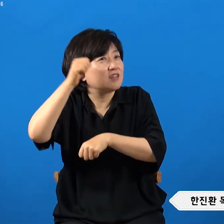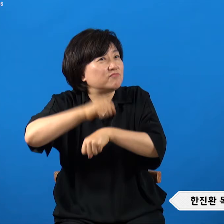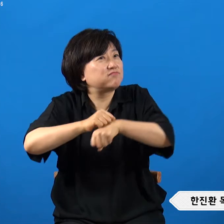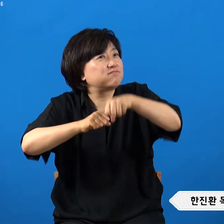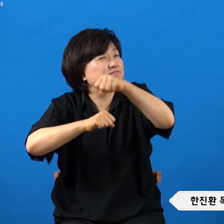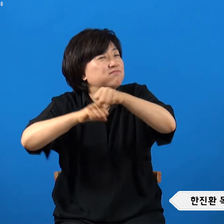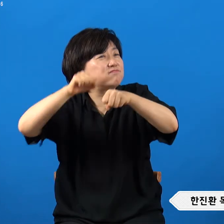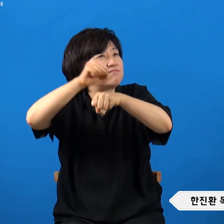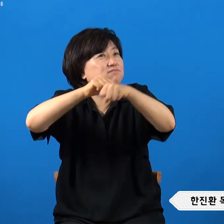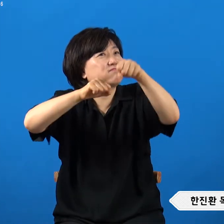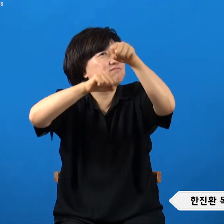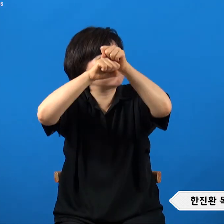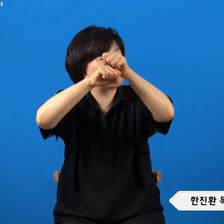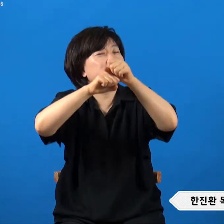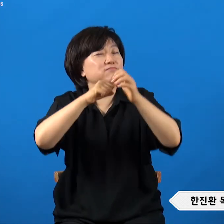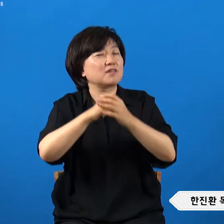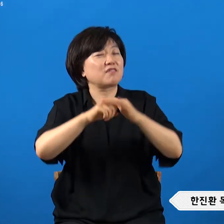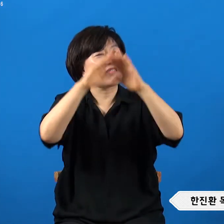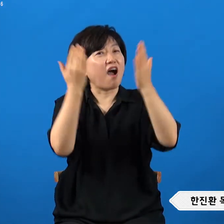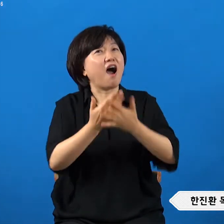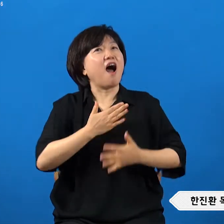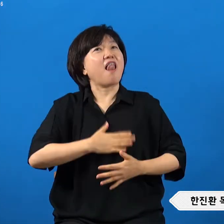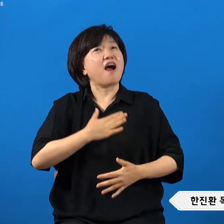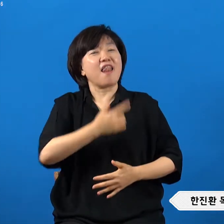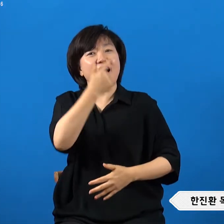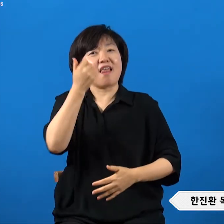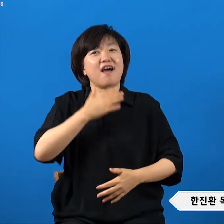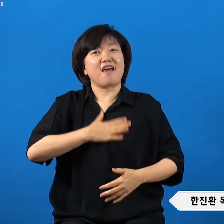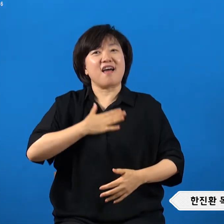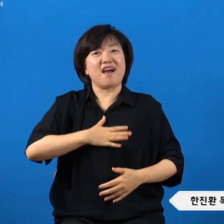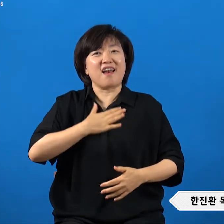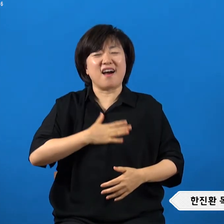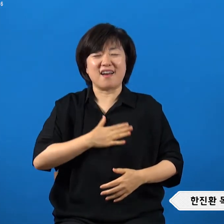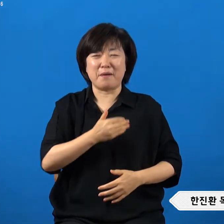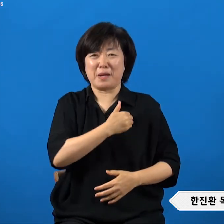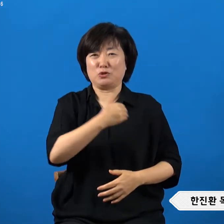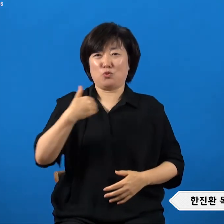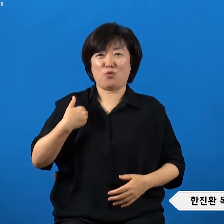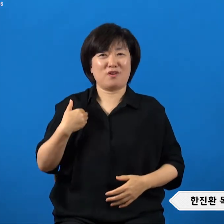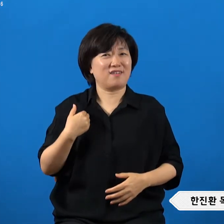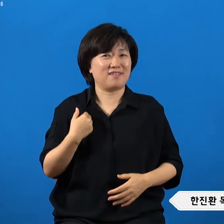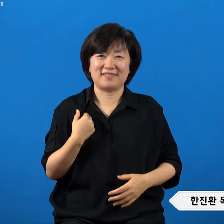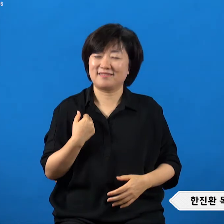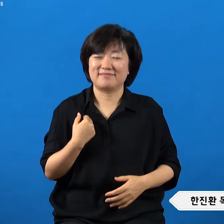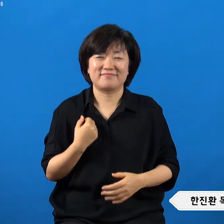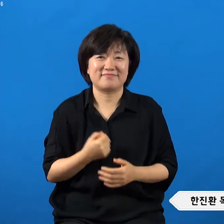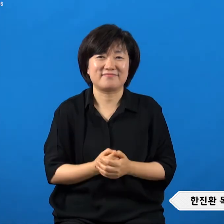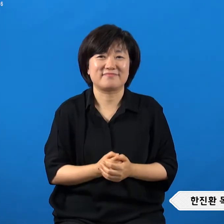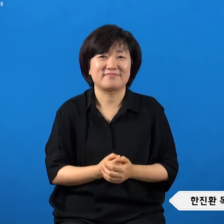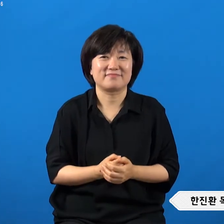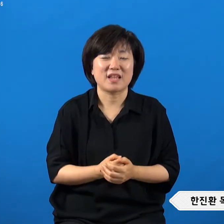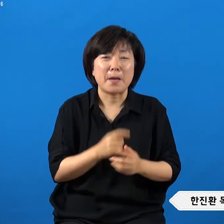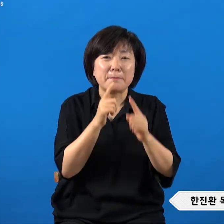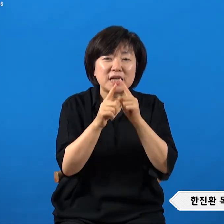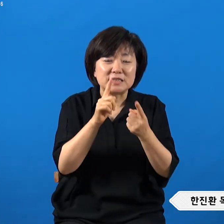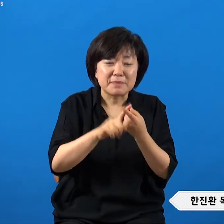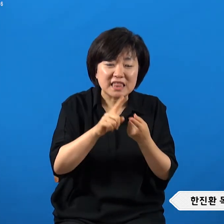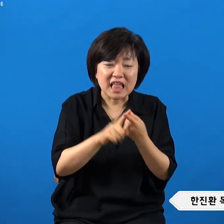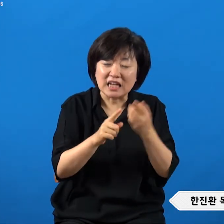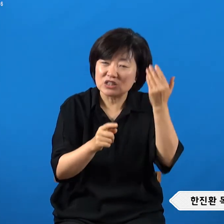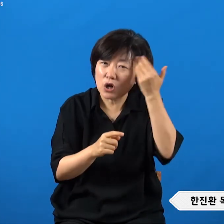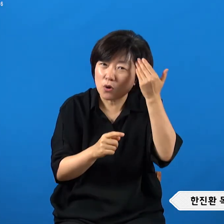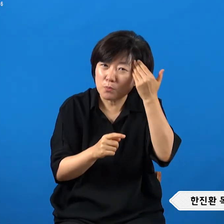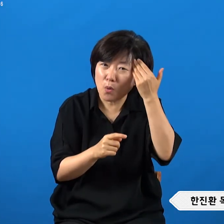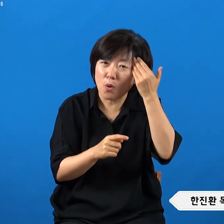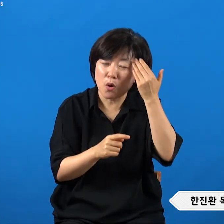자꾸 축적되면 그것으로 다 된 것처럼 만족해버릴 때가 많습니다. 말씀에 대한 정보도